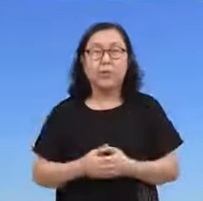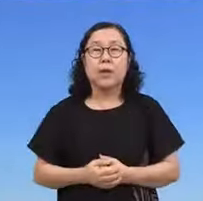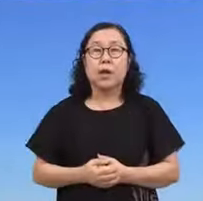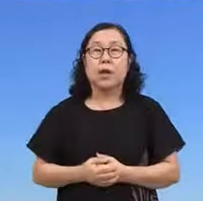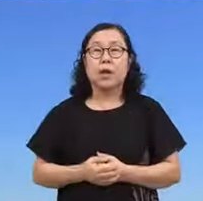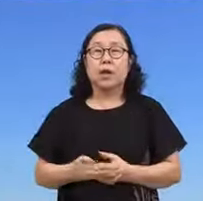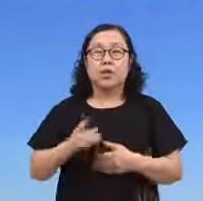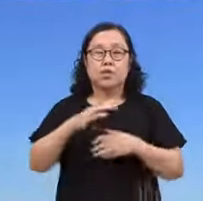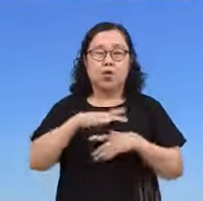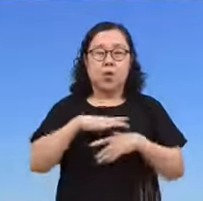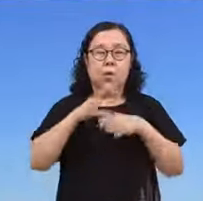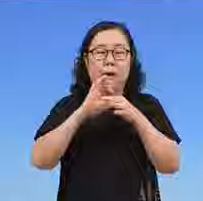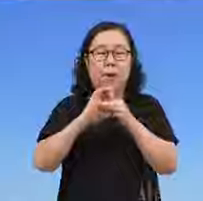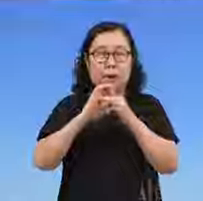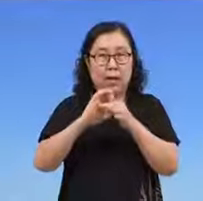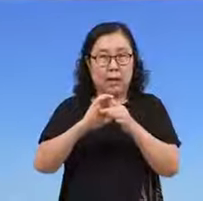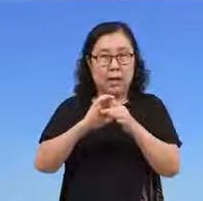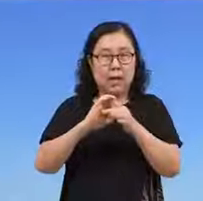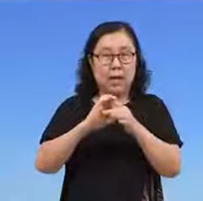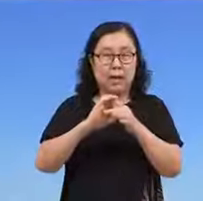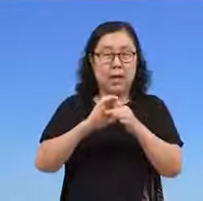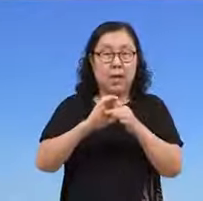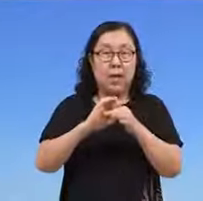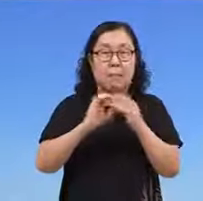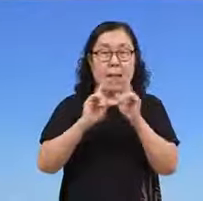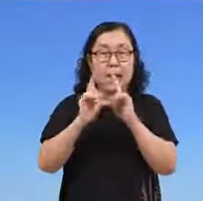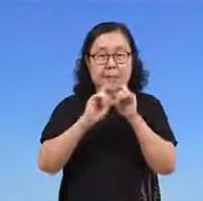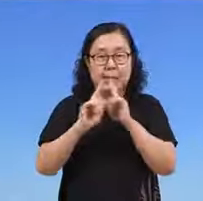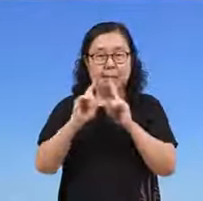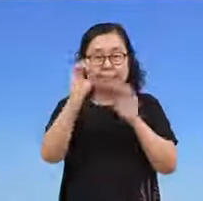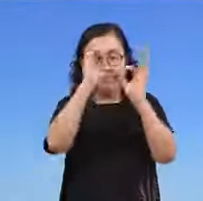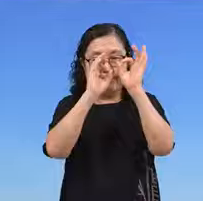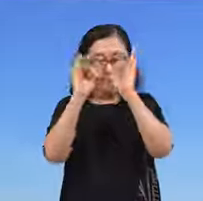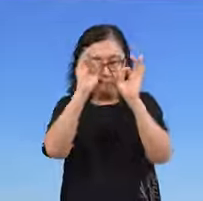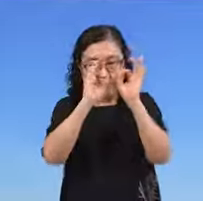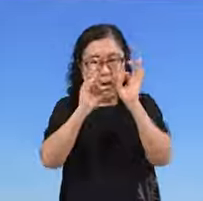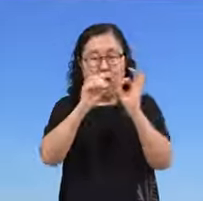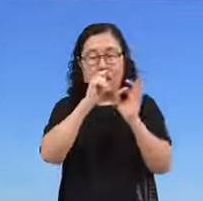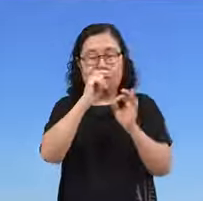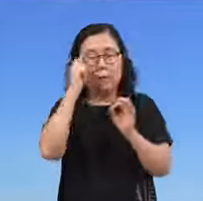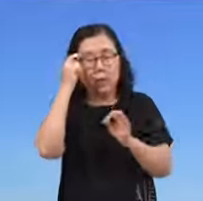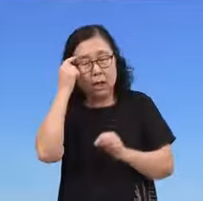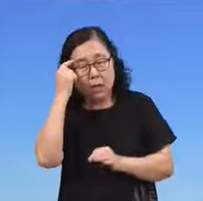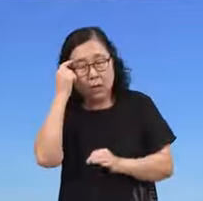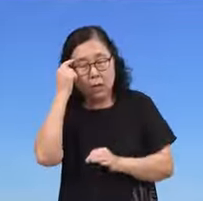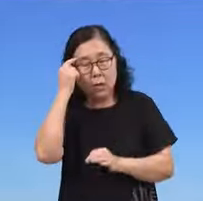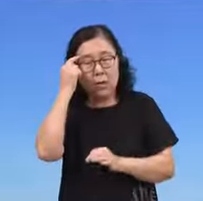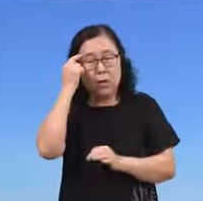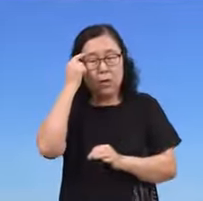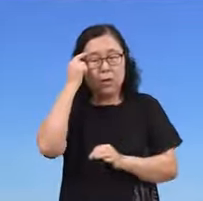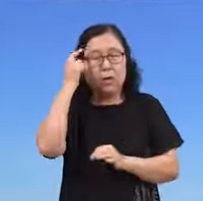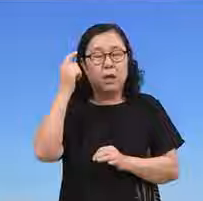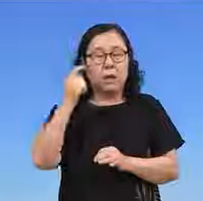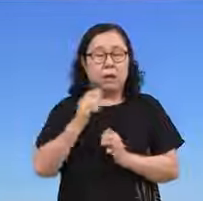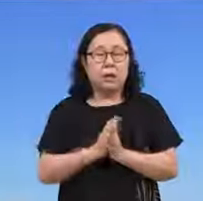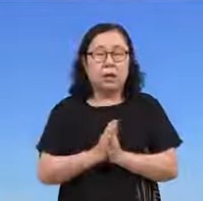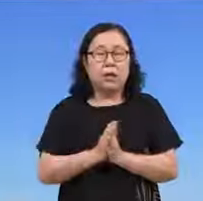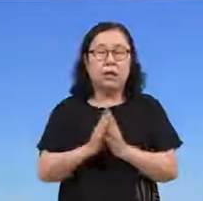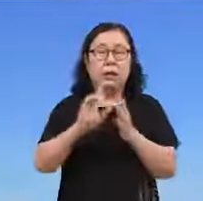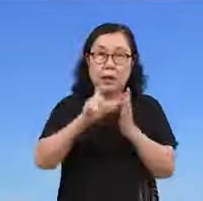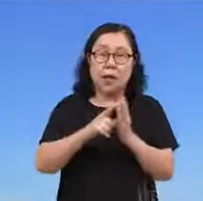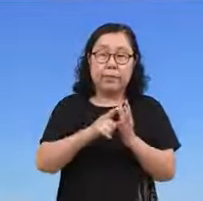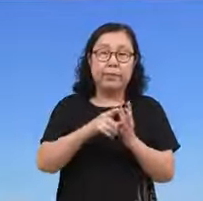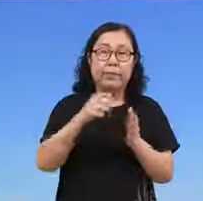두려움과 관계되는 연관 있는 말씀들을 찾아서 이제 묵상하고 또 그것을 돌아보고 생각하고 이런 시간을 이제